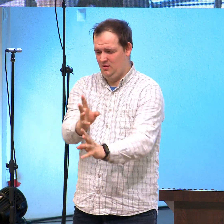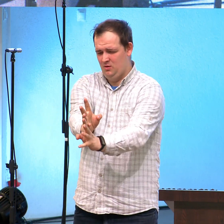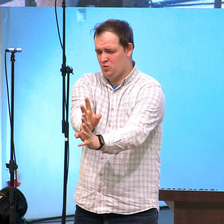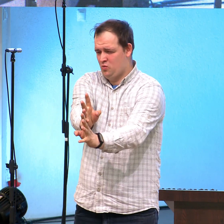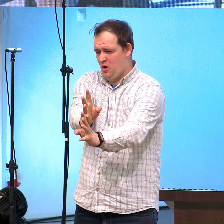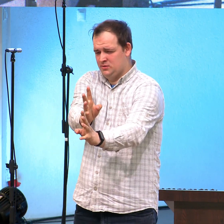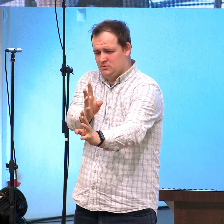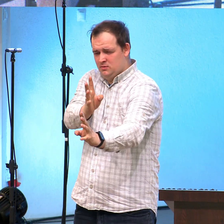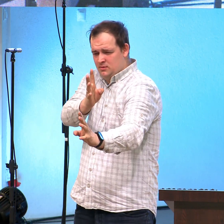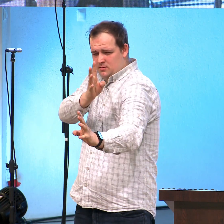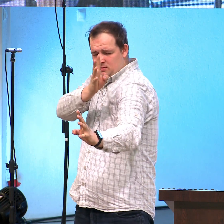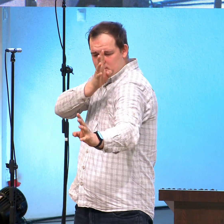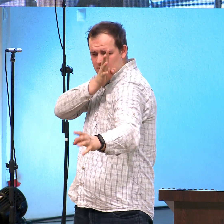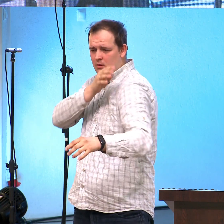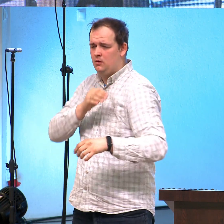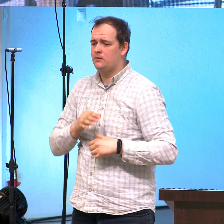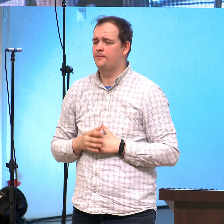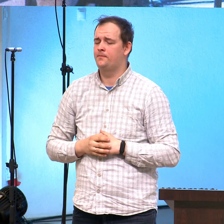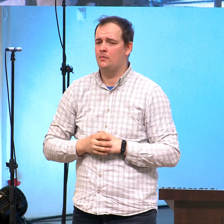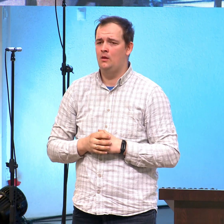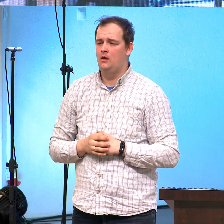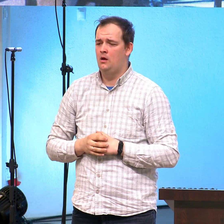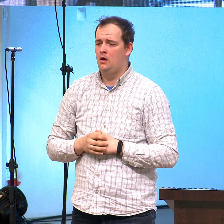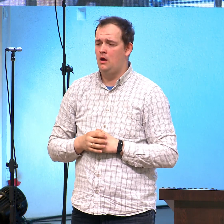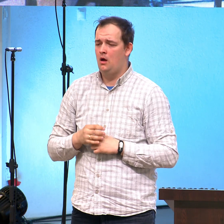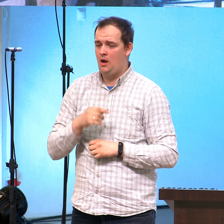очередь, большущая очередь людей.